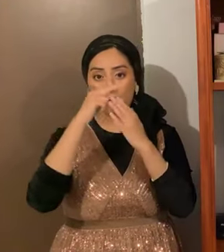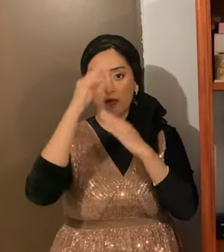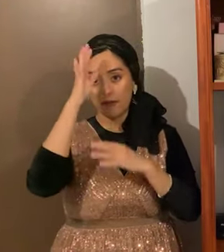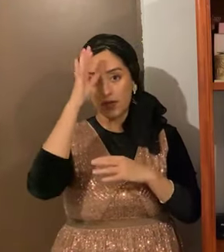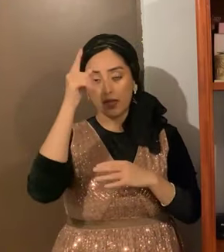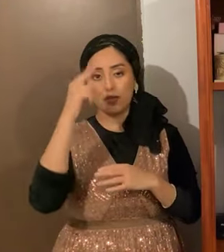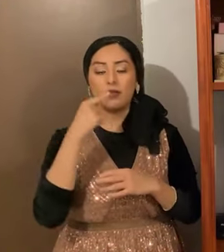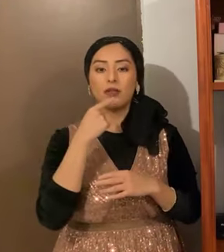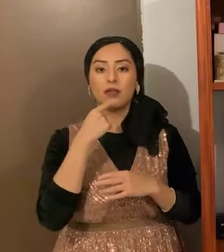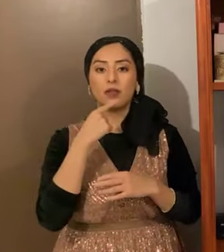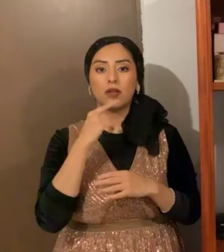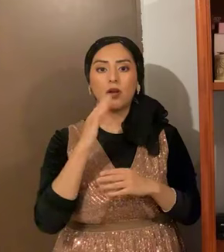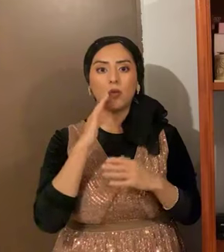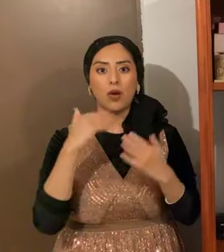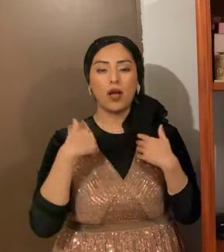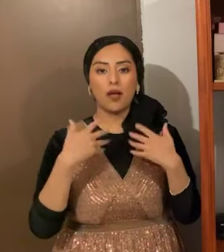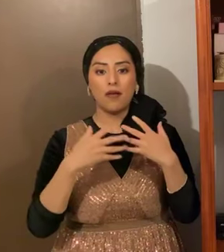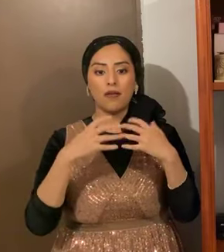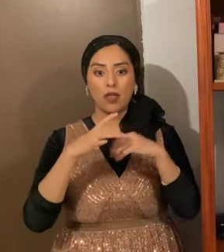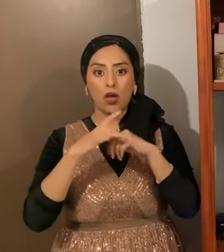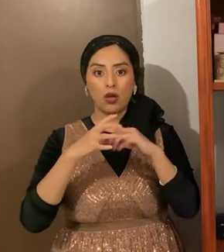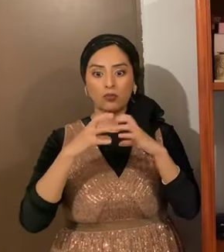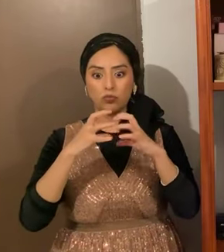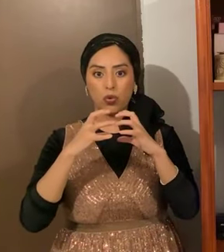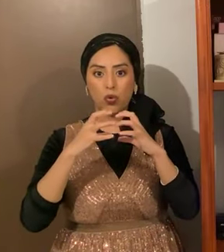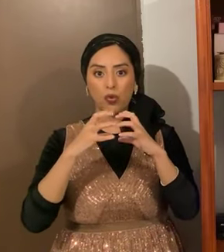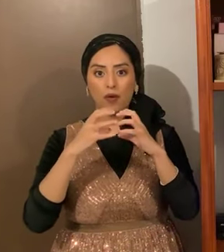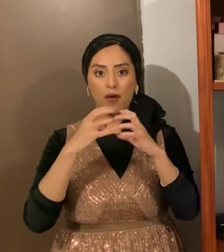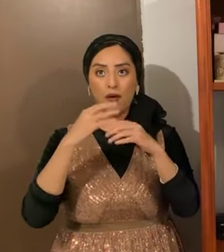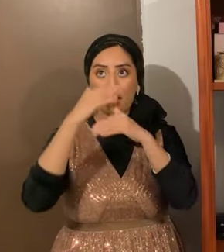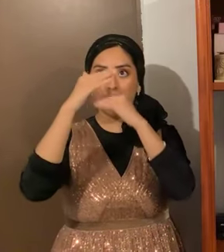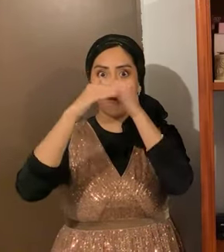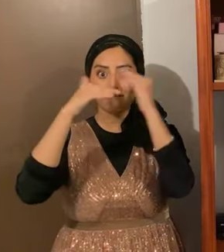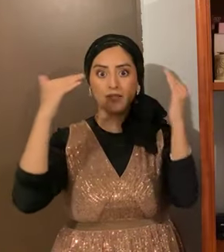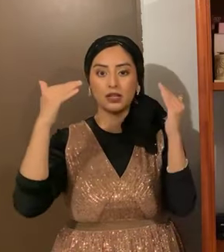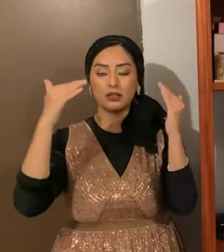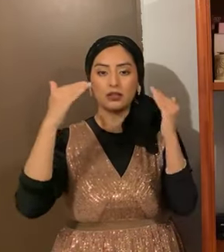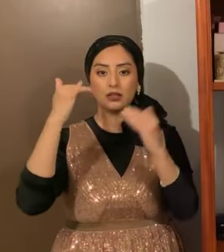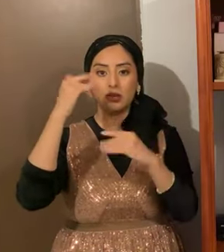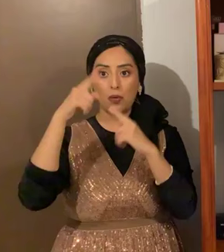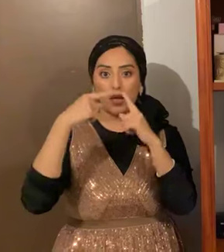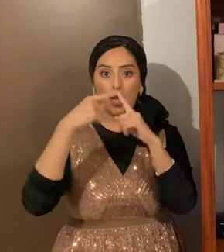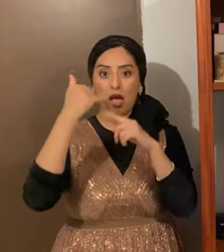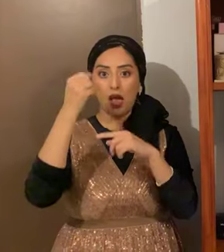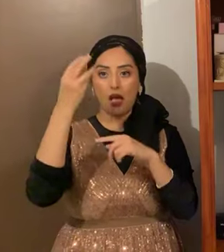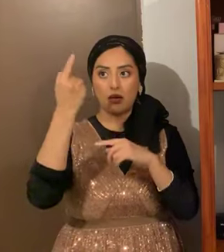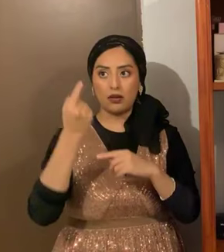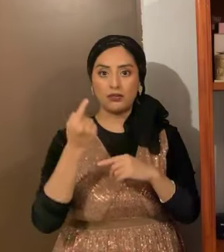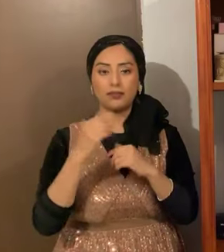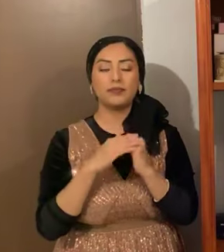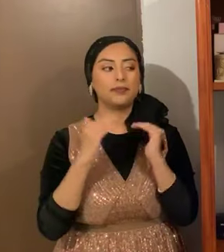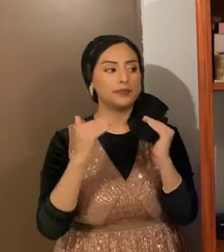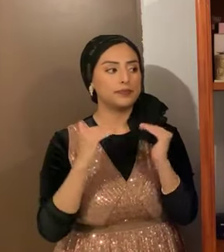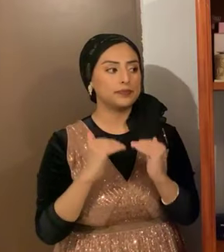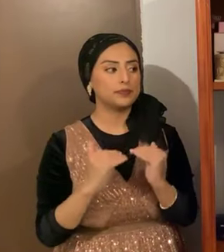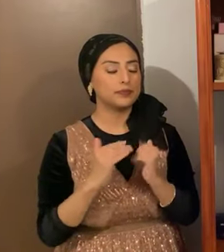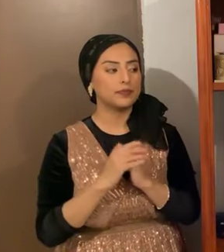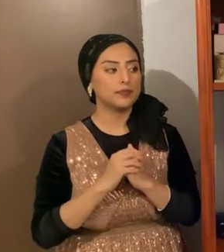a haber mucha conmoción cuando Él venga en los cielos. Muy bien,